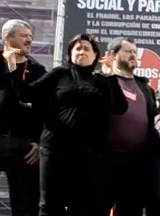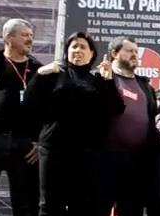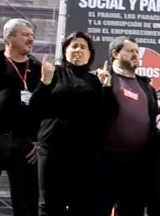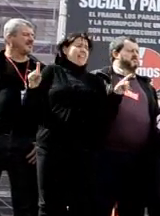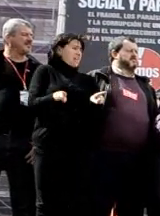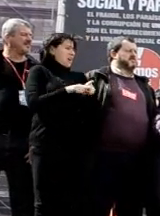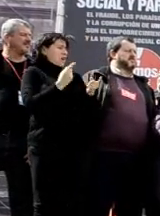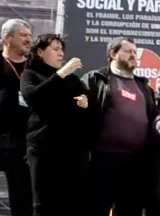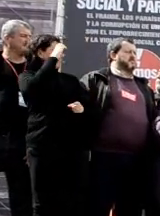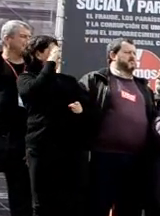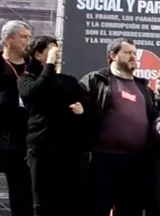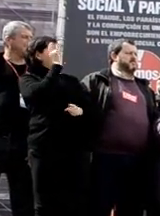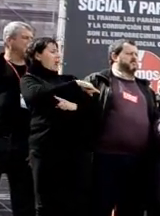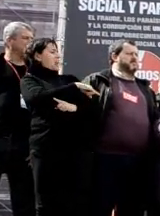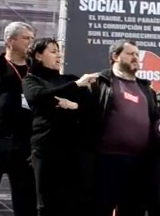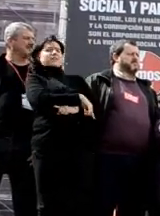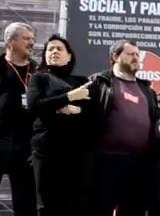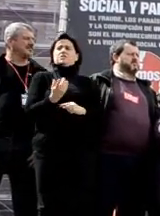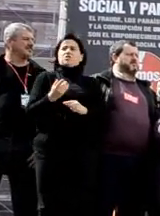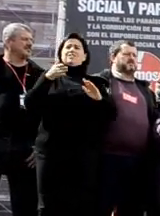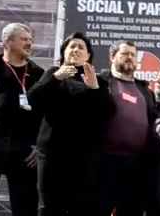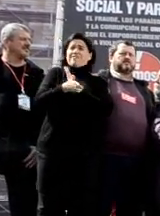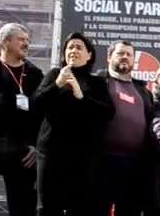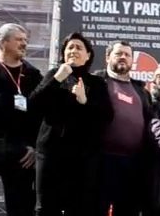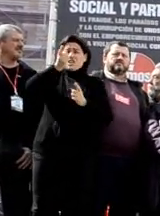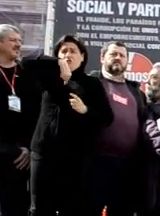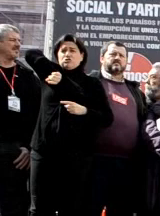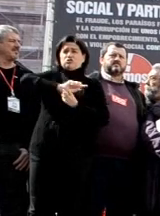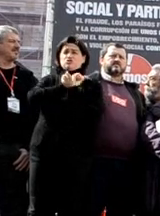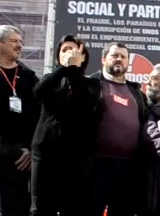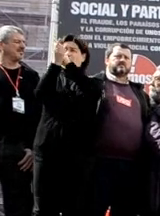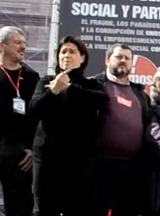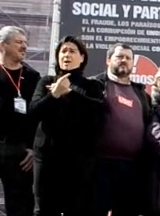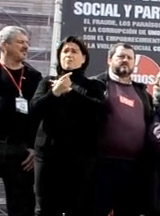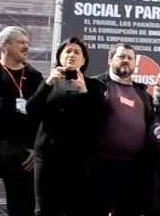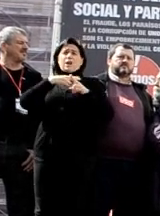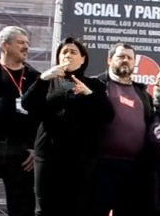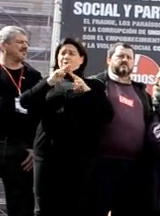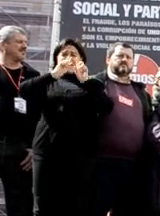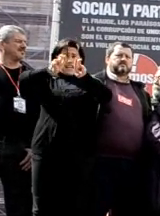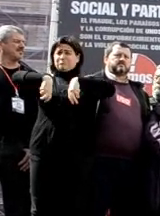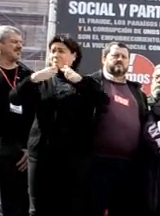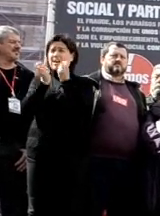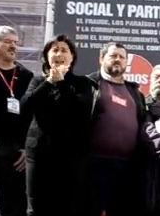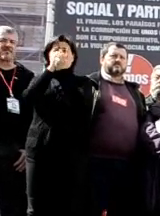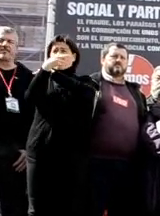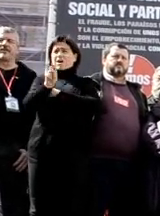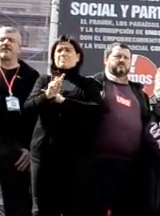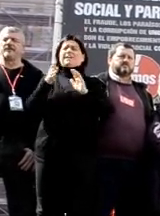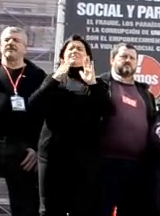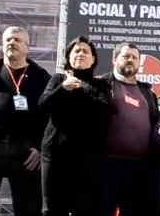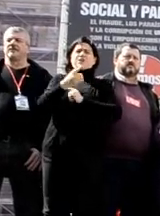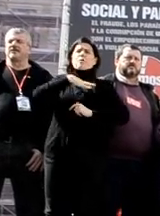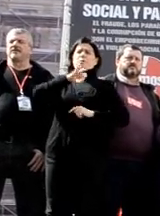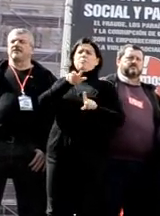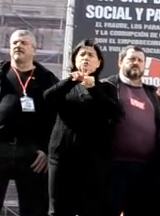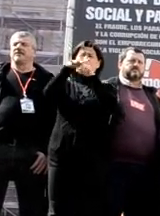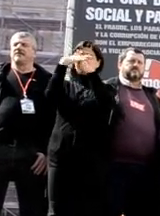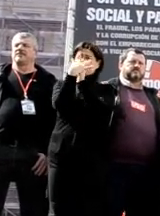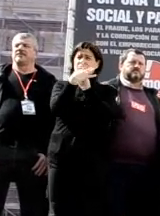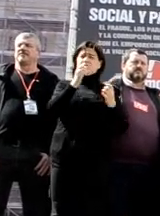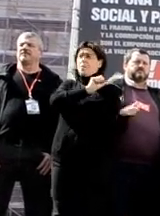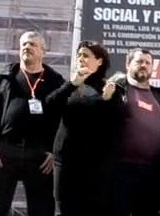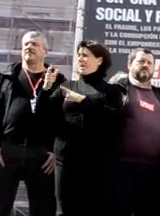De no corregirse de manera urgente y en profundidad este distanciamiento, puede abocarnos a situaciones como la de